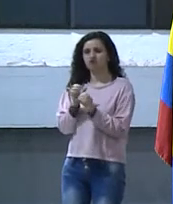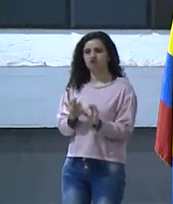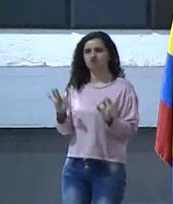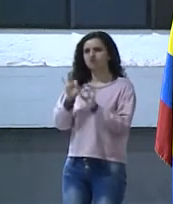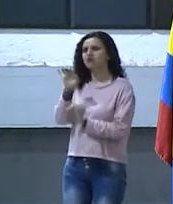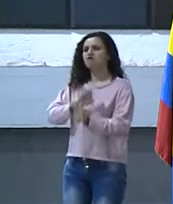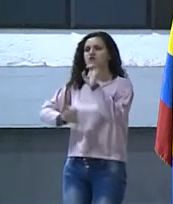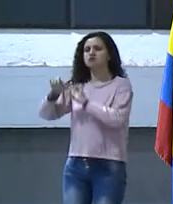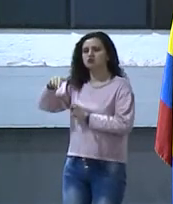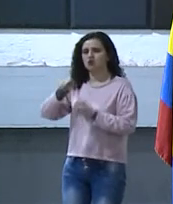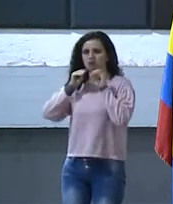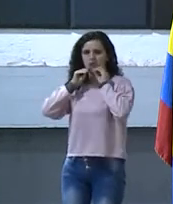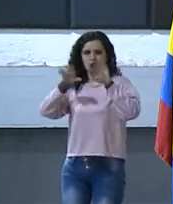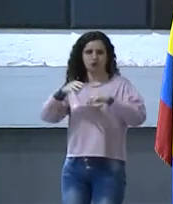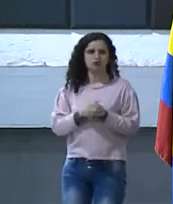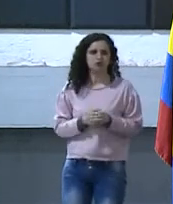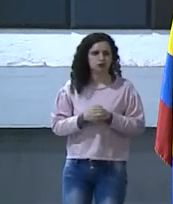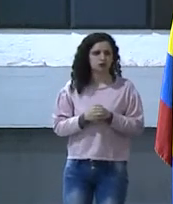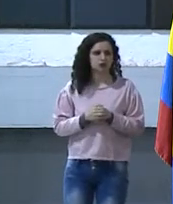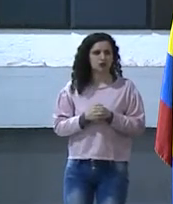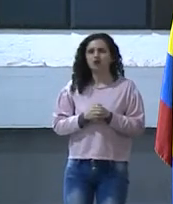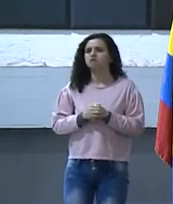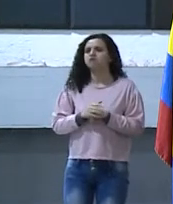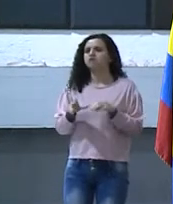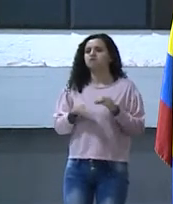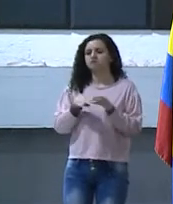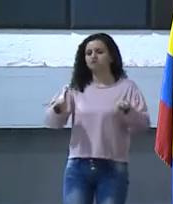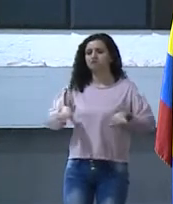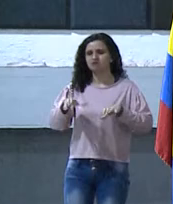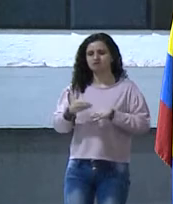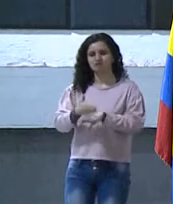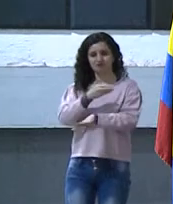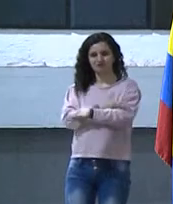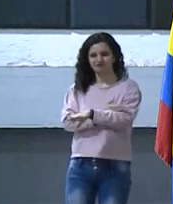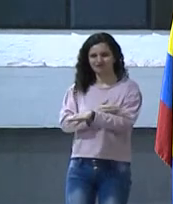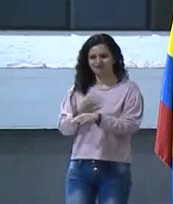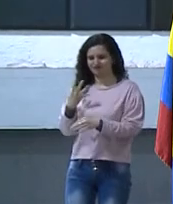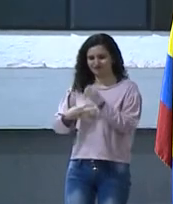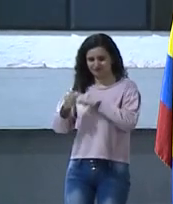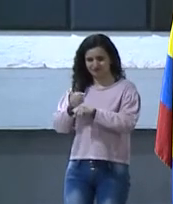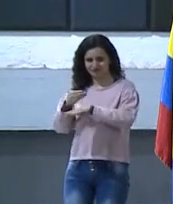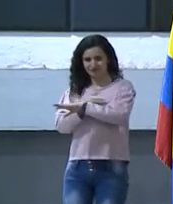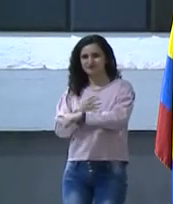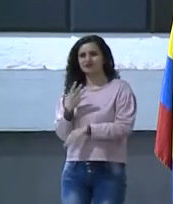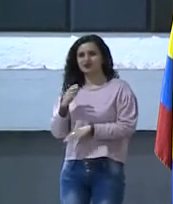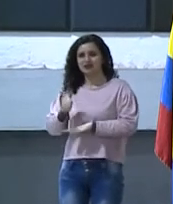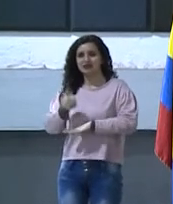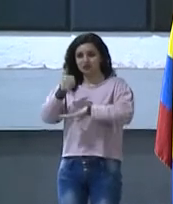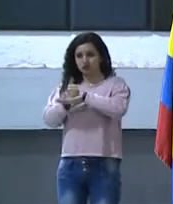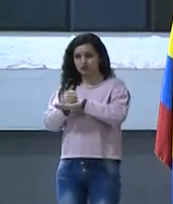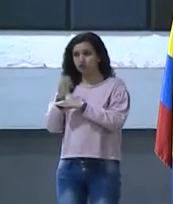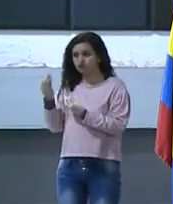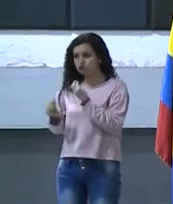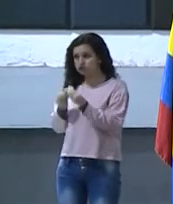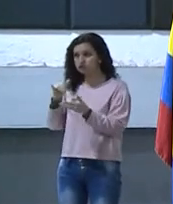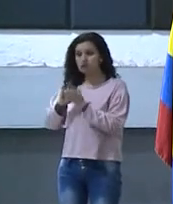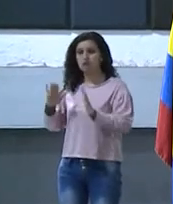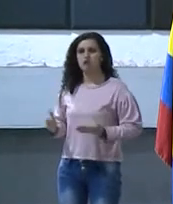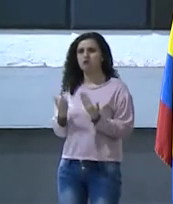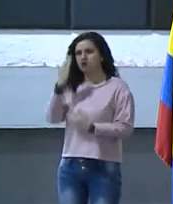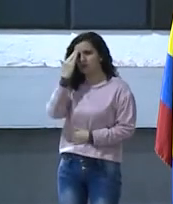las diferentes acciones realizadas por la administración saliente encaminadas a mejorar los resultados en lo académico